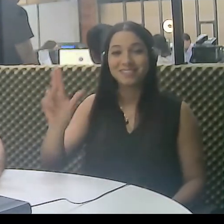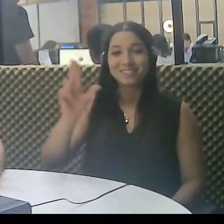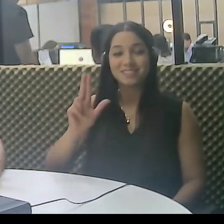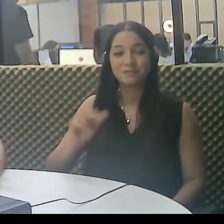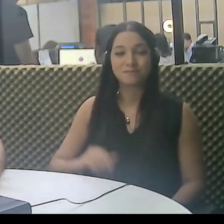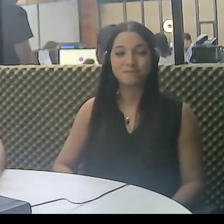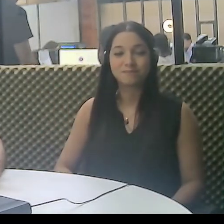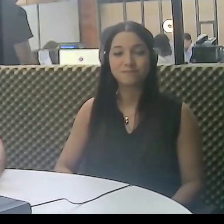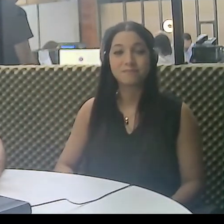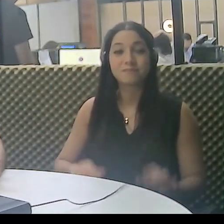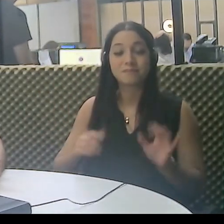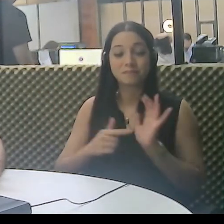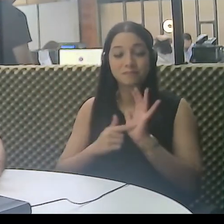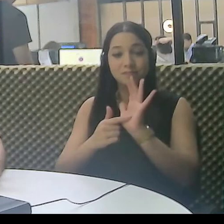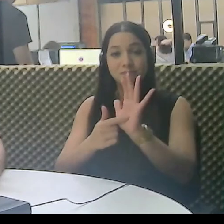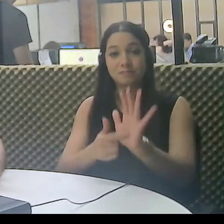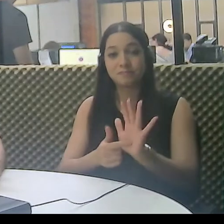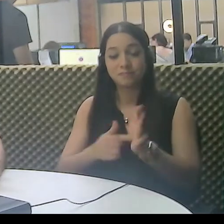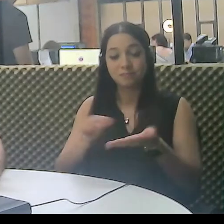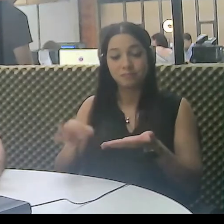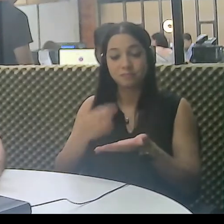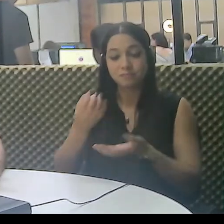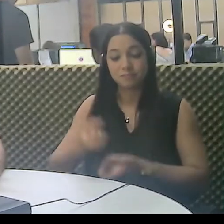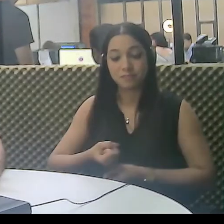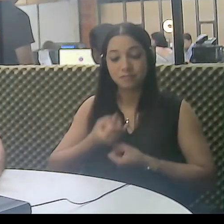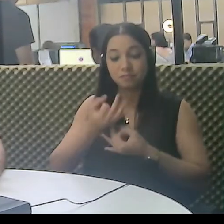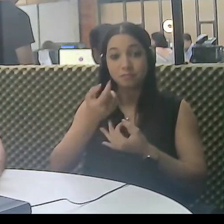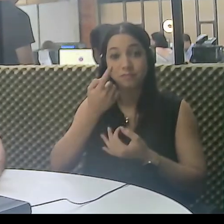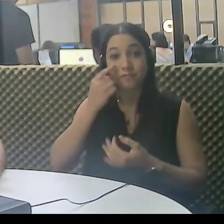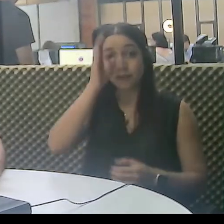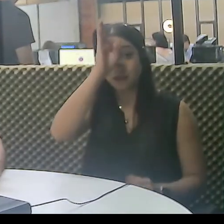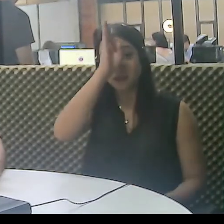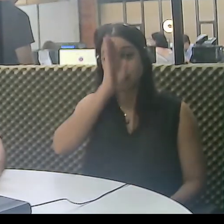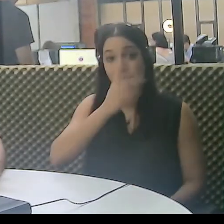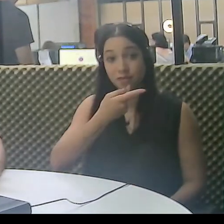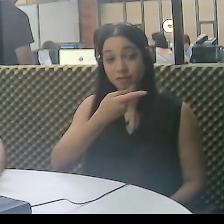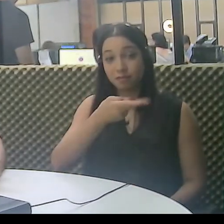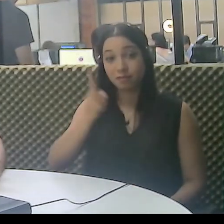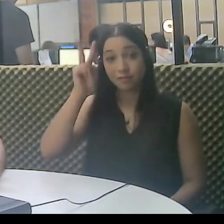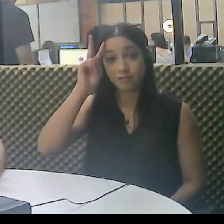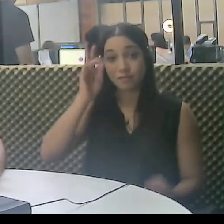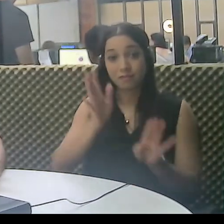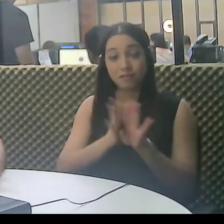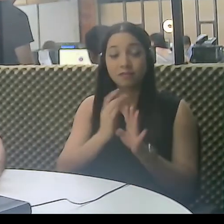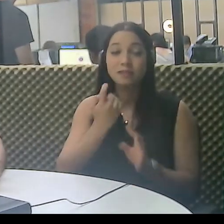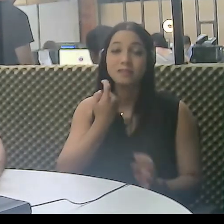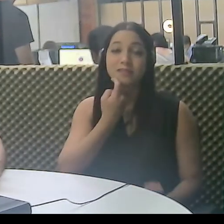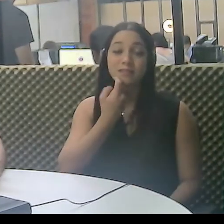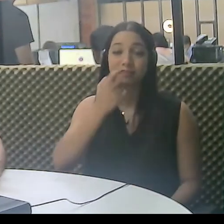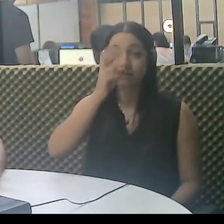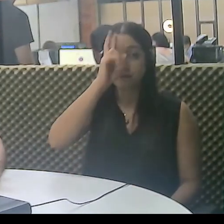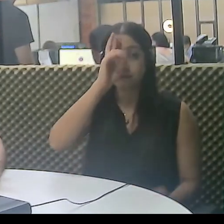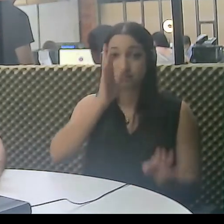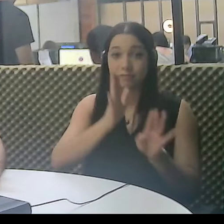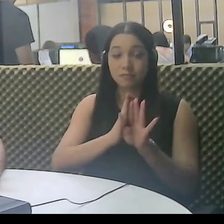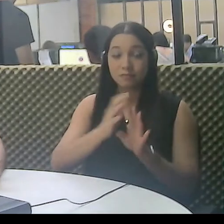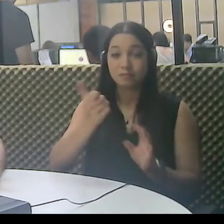A exposição Bordado e Poesia pode ser conferida gratuitamente de segunda a sexta-feira, do meio-dia